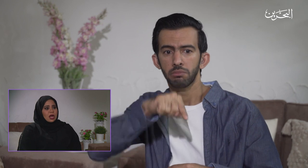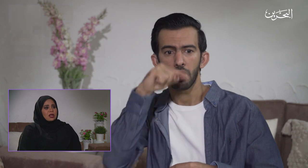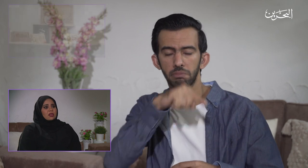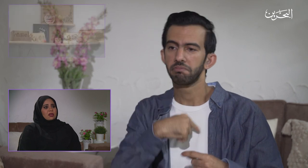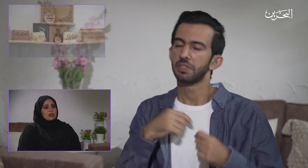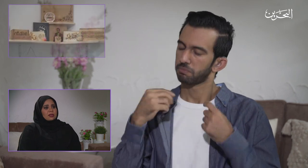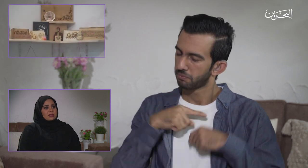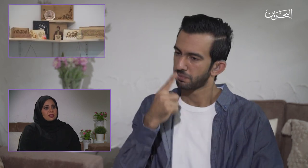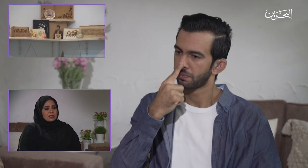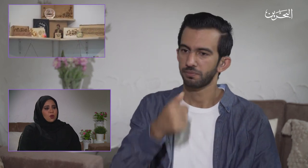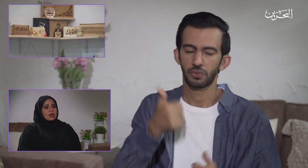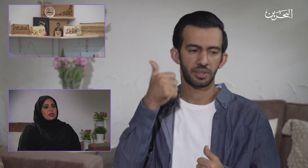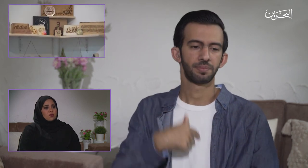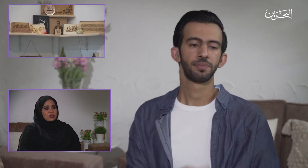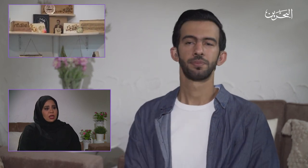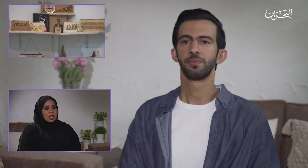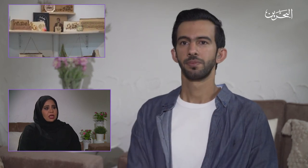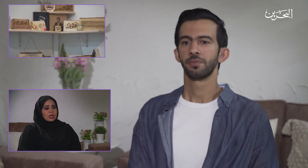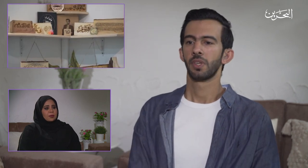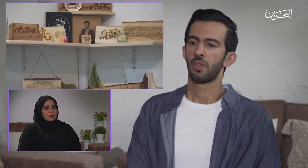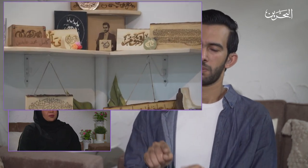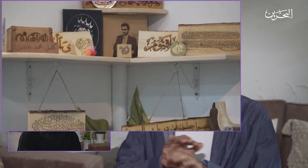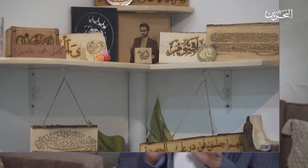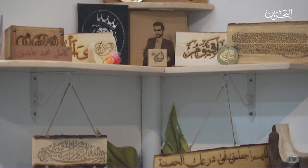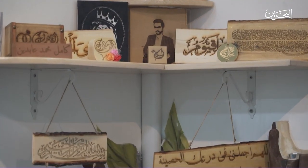ايضا انه هو يطور شغله اكثر.